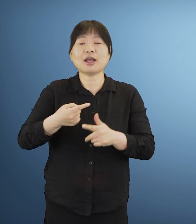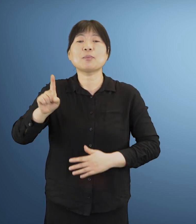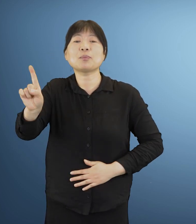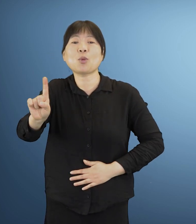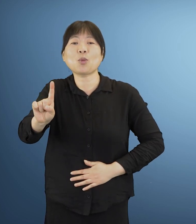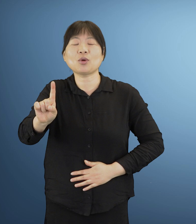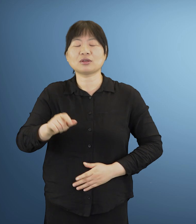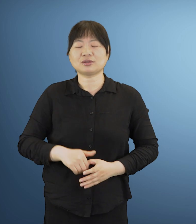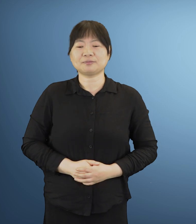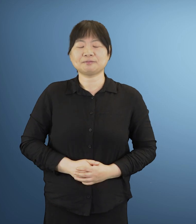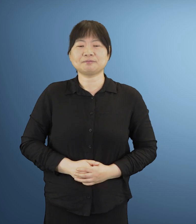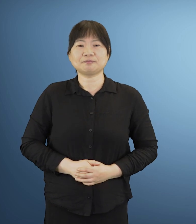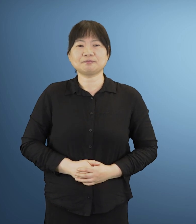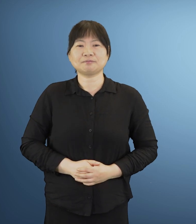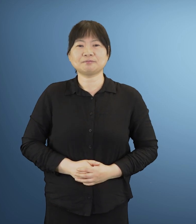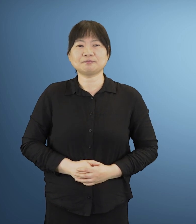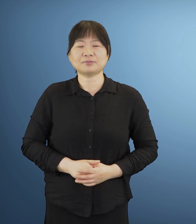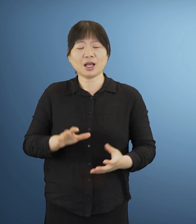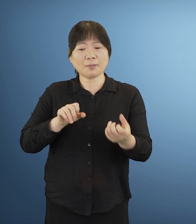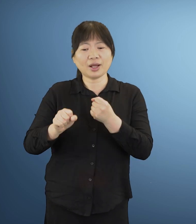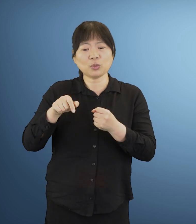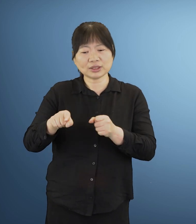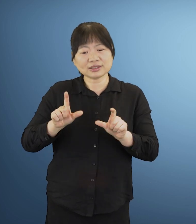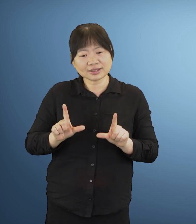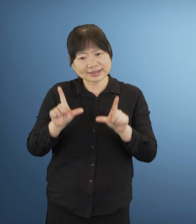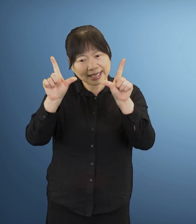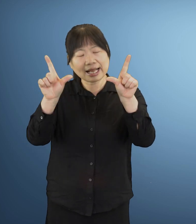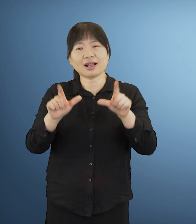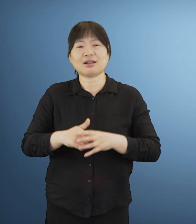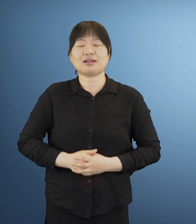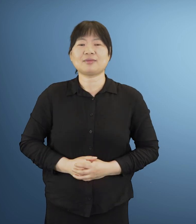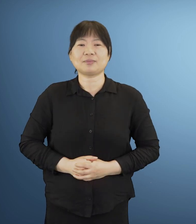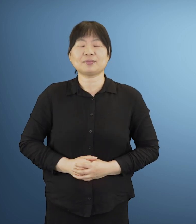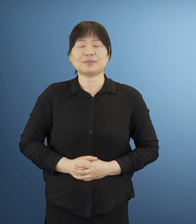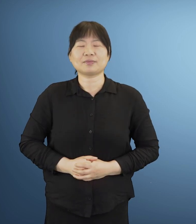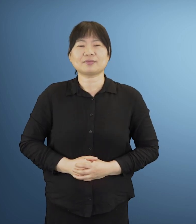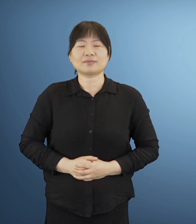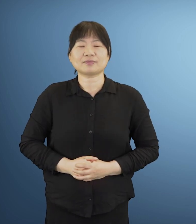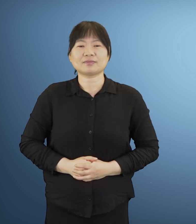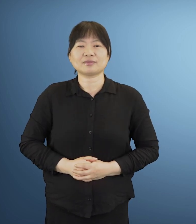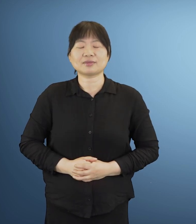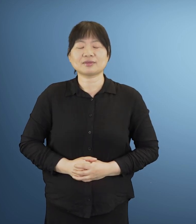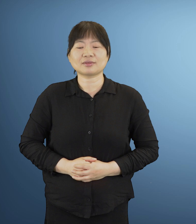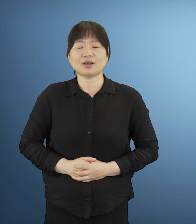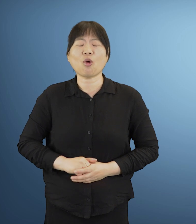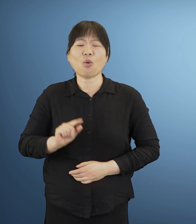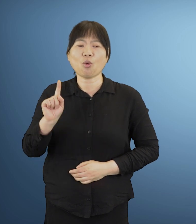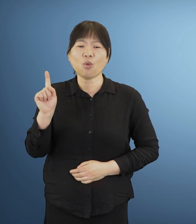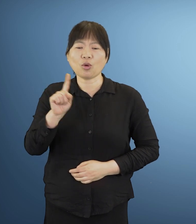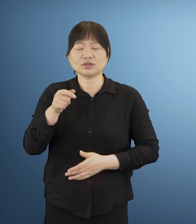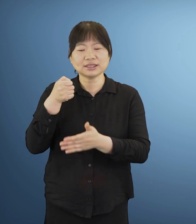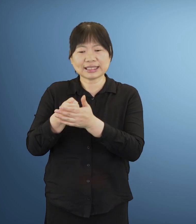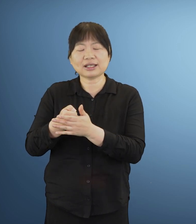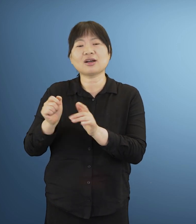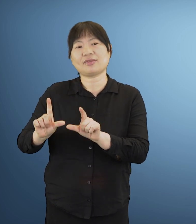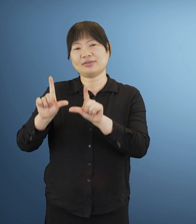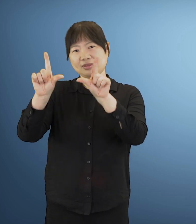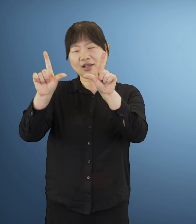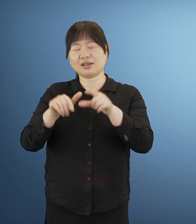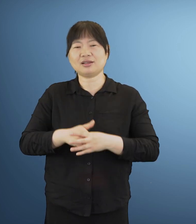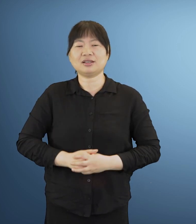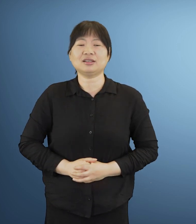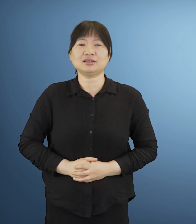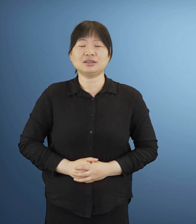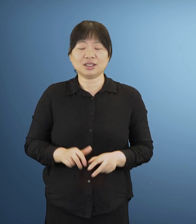특정한 바로 그날 이런 의미가 됩니다. 특정한 바로 그날. 그러면